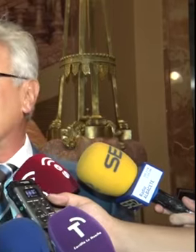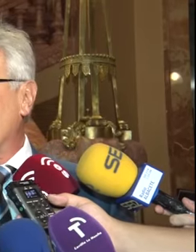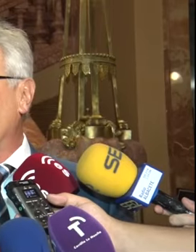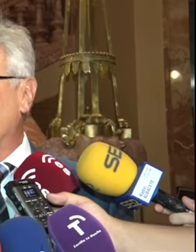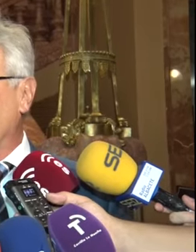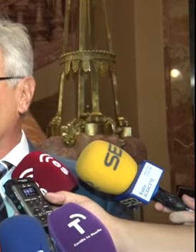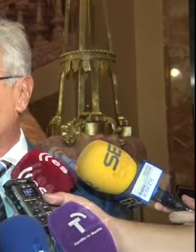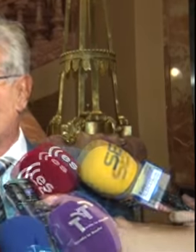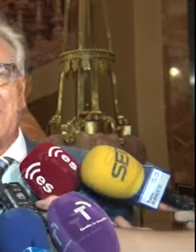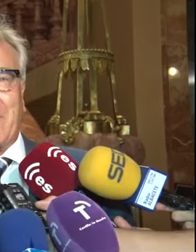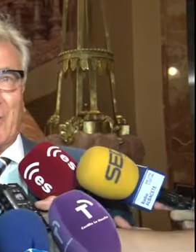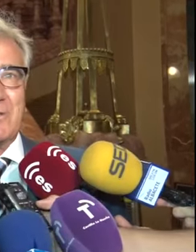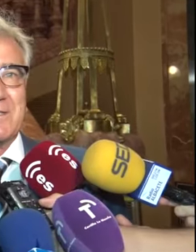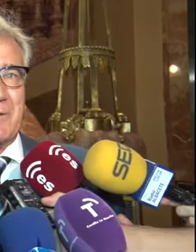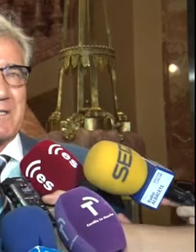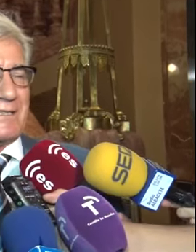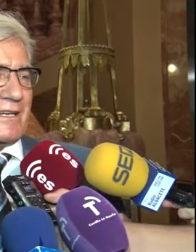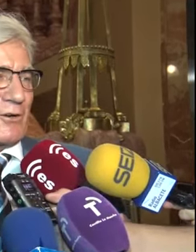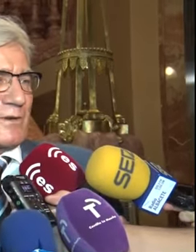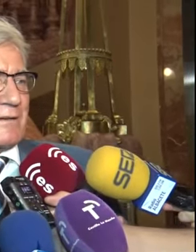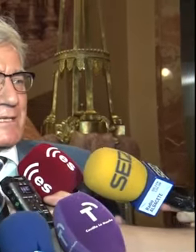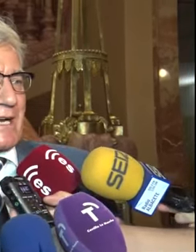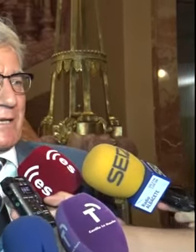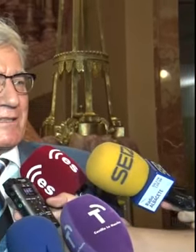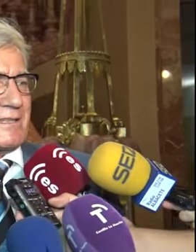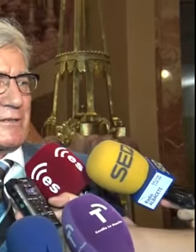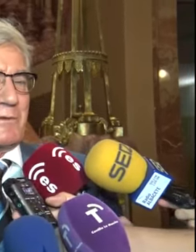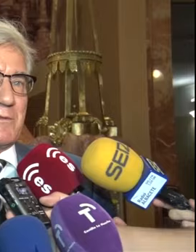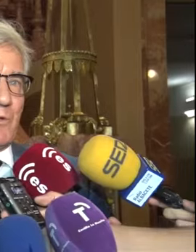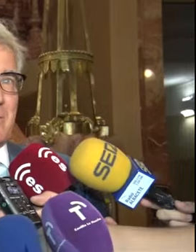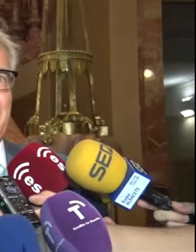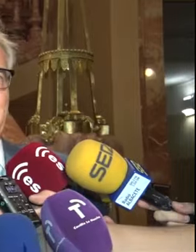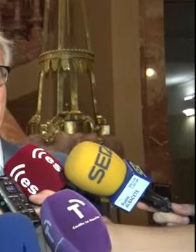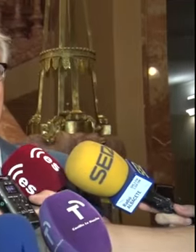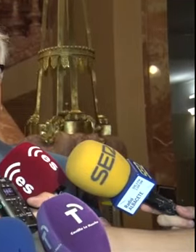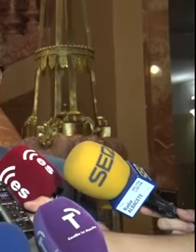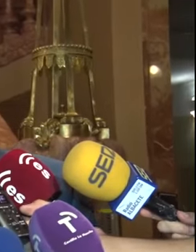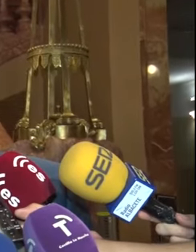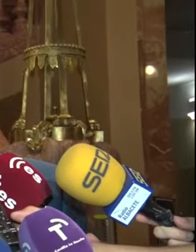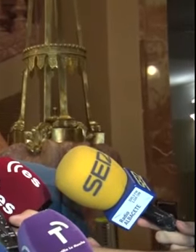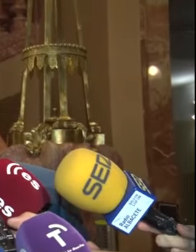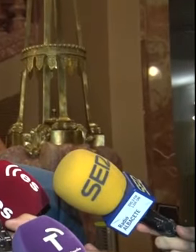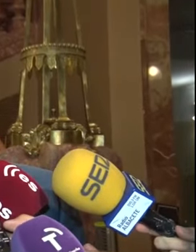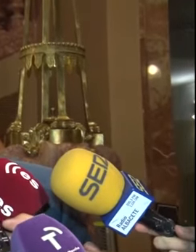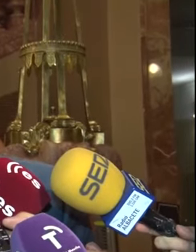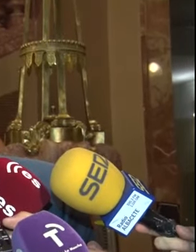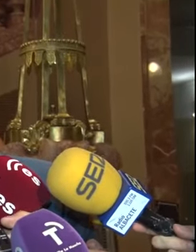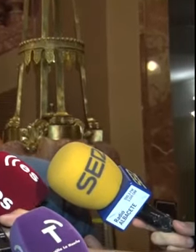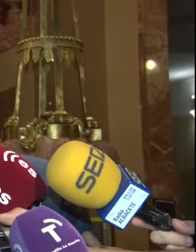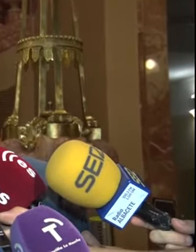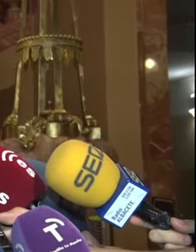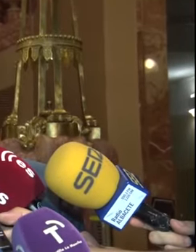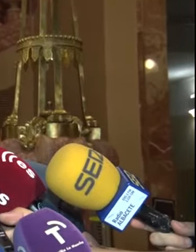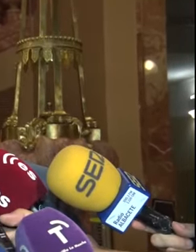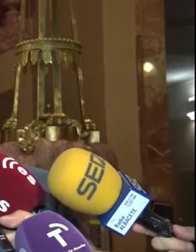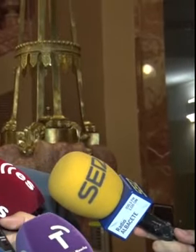feria de 2014. Mi pregón se basa en tres columnas, básicamente. Son experiencias de mi juventud en la feria,